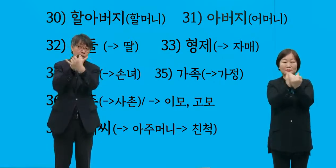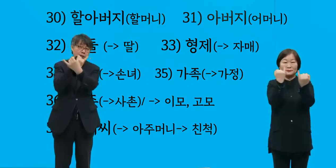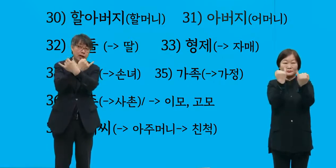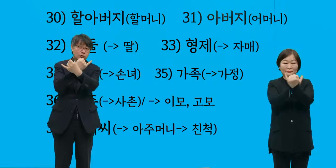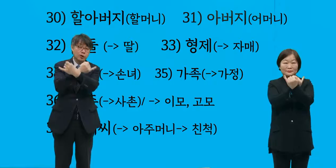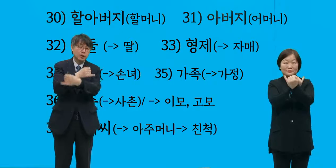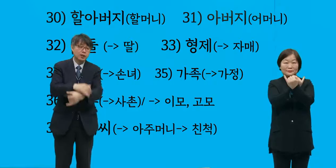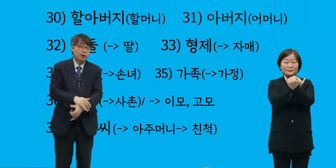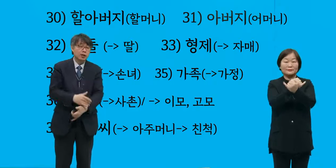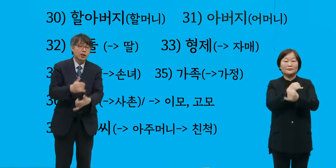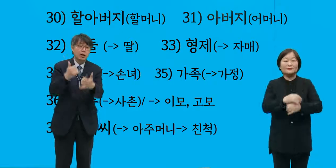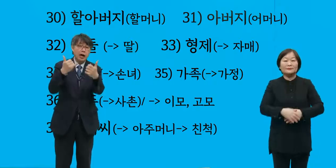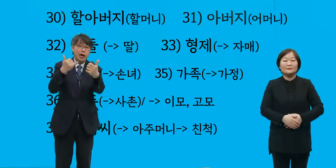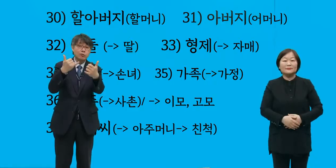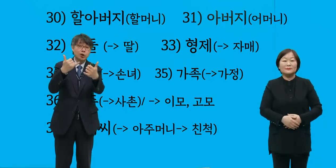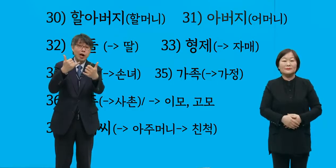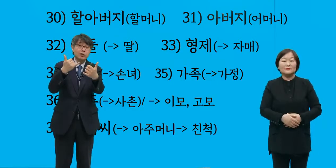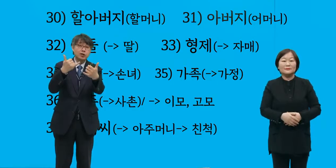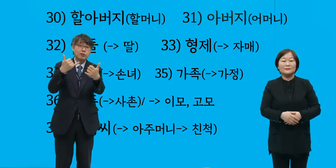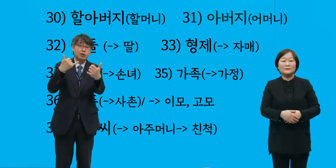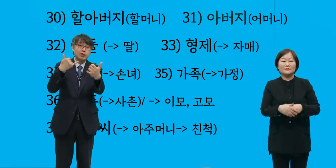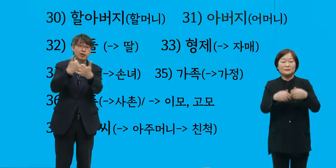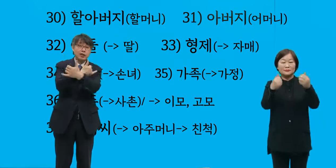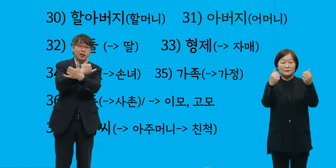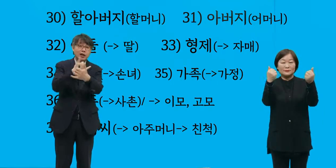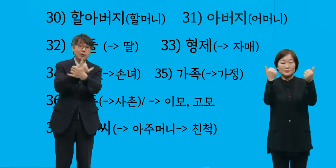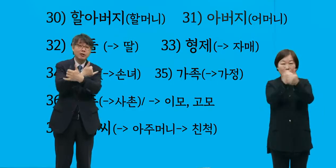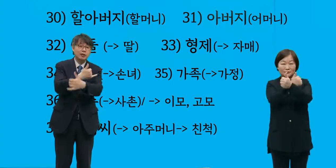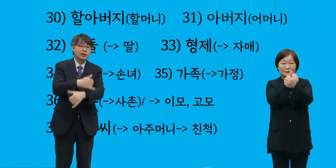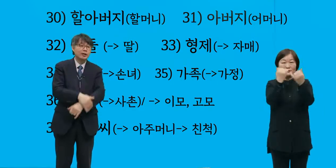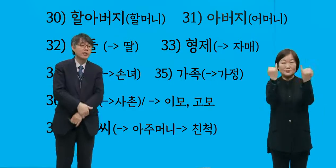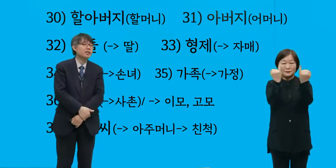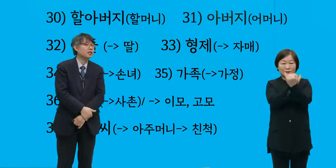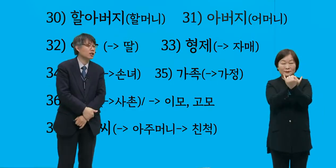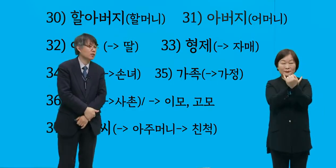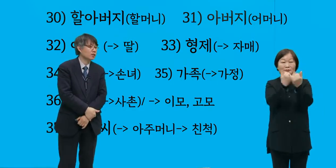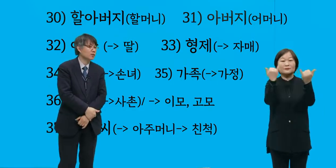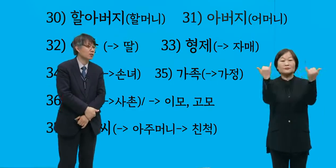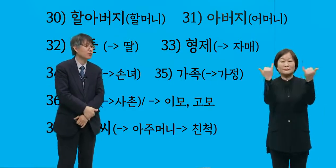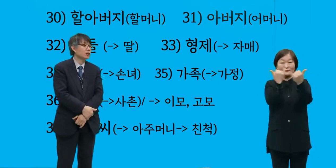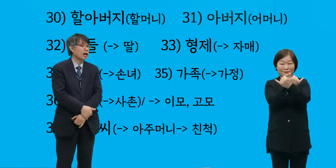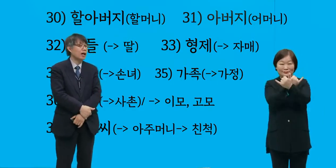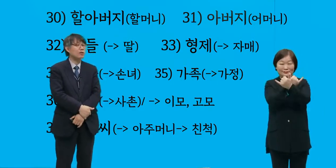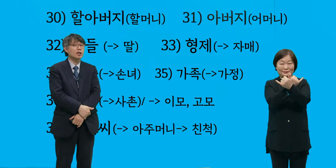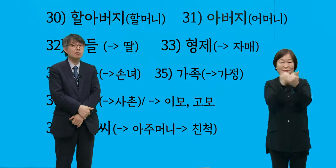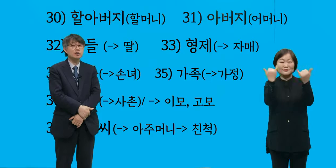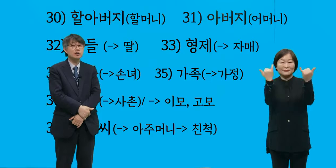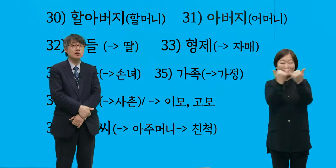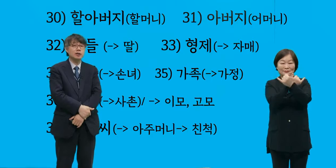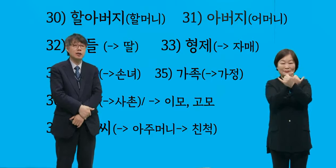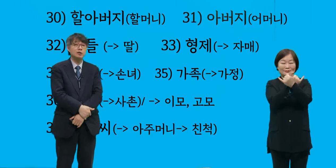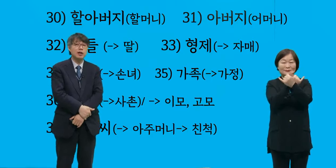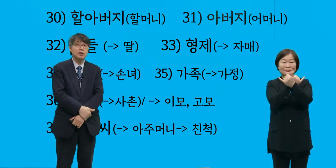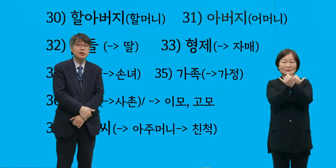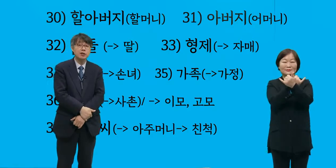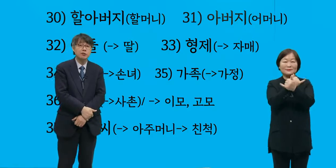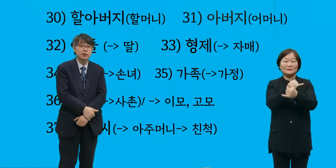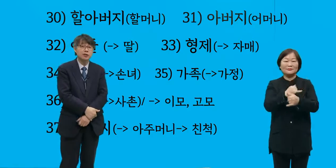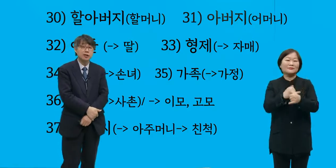여성입니다. 아주머니, 아저씨, 아주머니가 이렇게 하면 이게 친척이라는 뜻입니다. 우리 가까운 사람들의 예전에 아저씨, 아주머니는 사실은